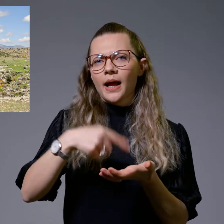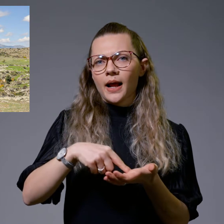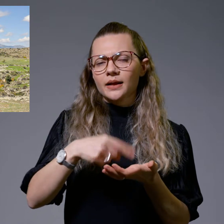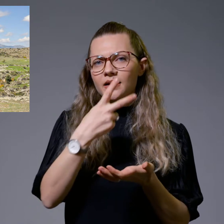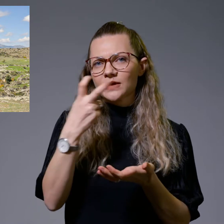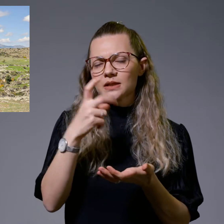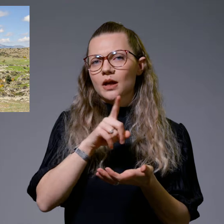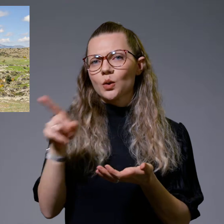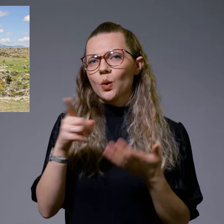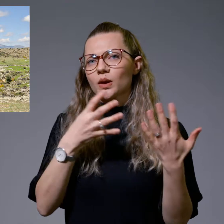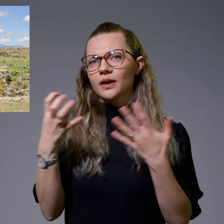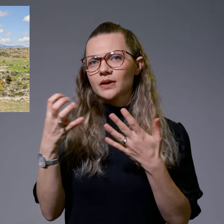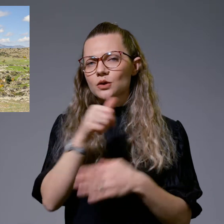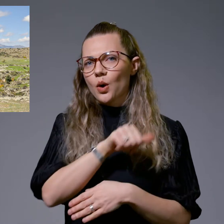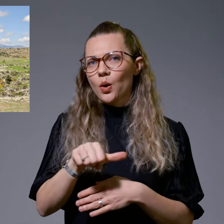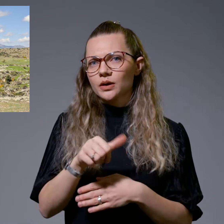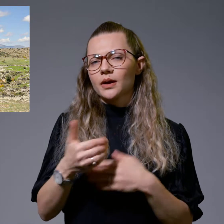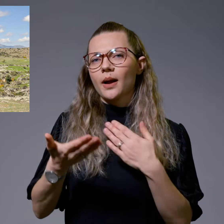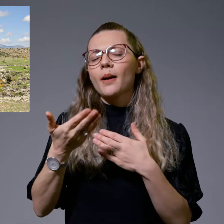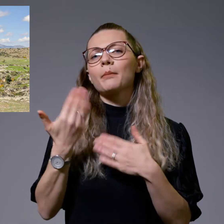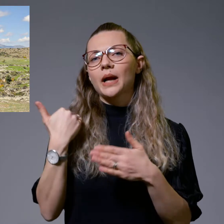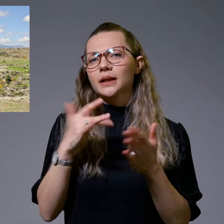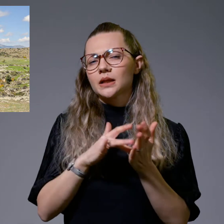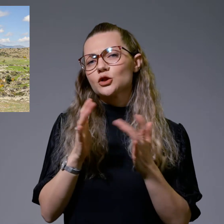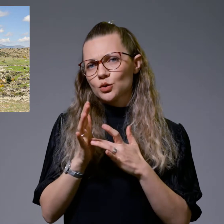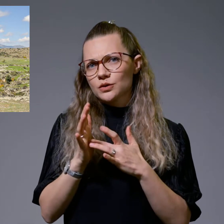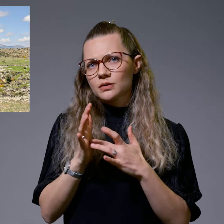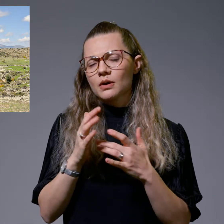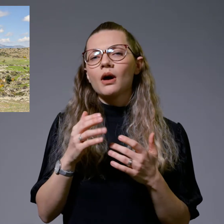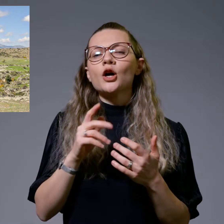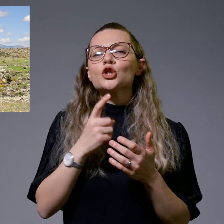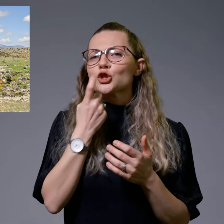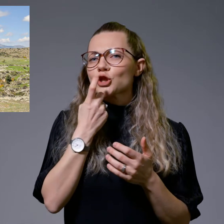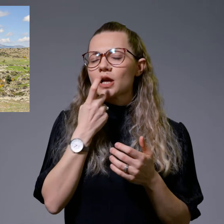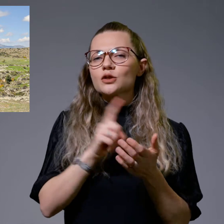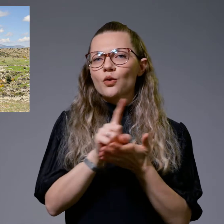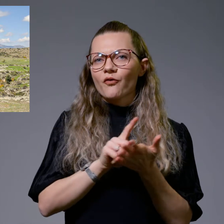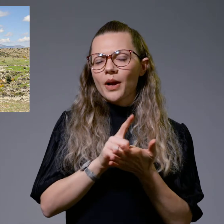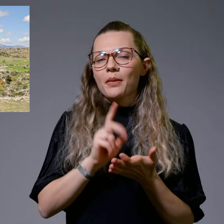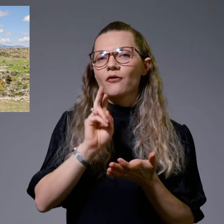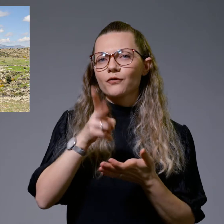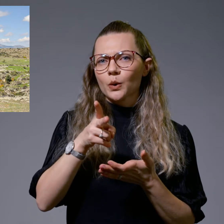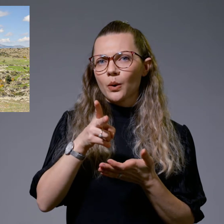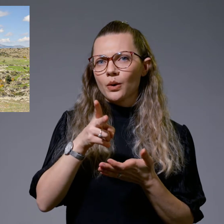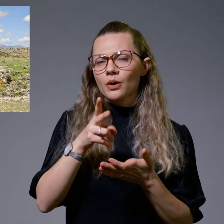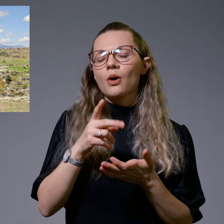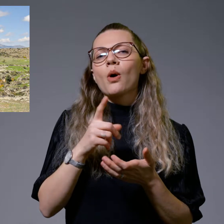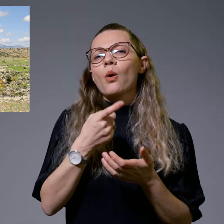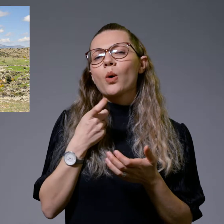1200 до 900 година пред новата ера. Железно време, втор период, од 900